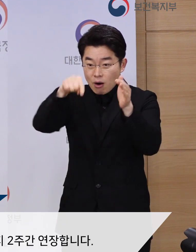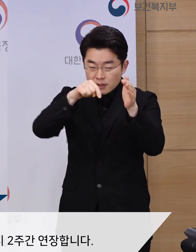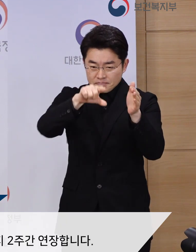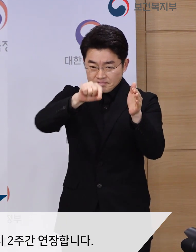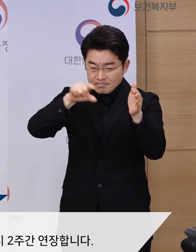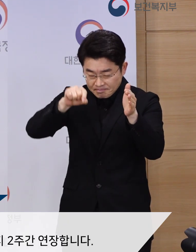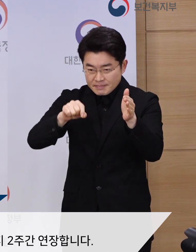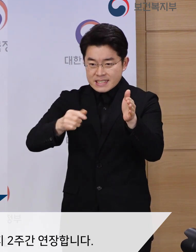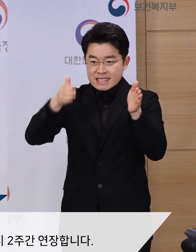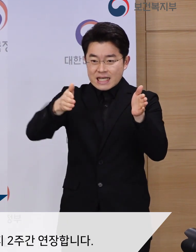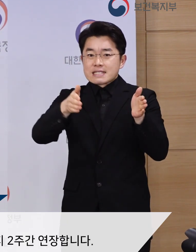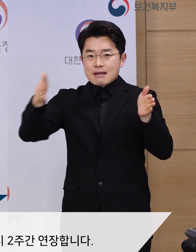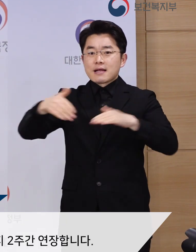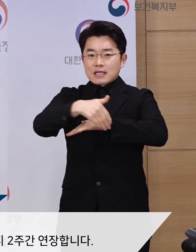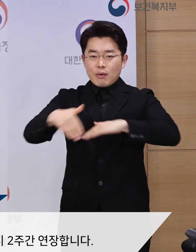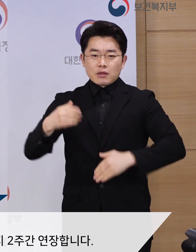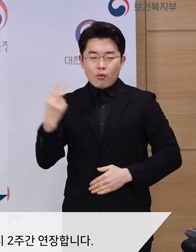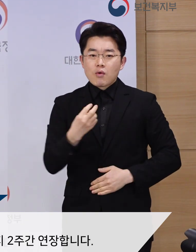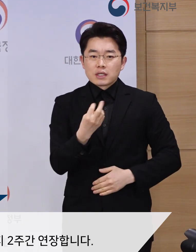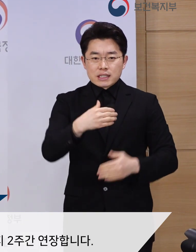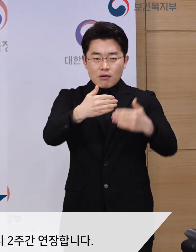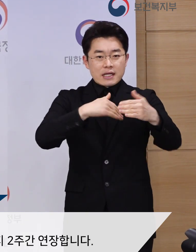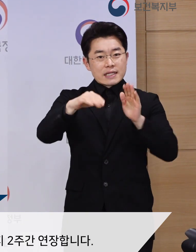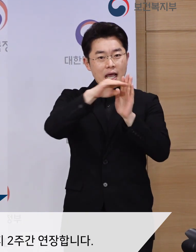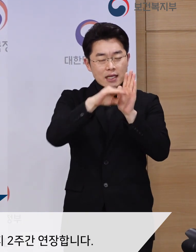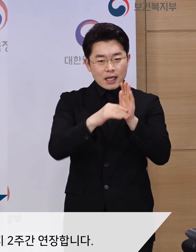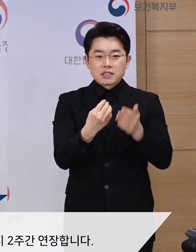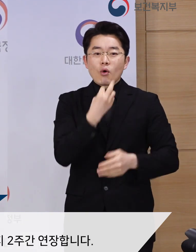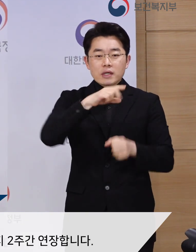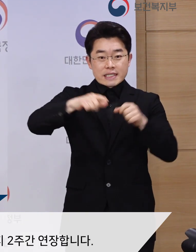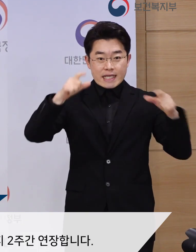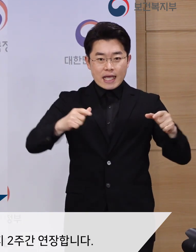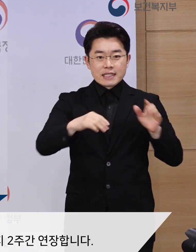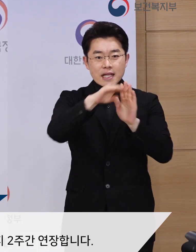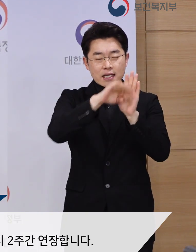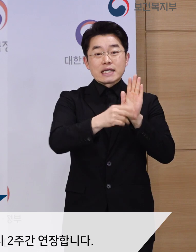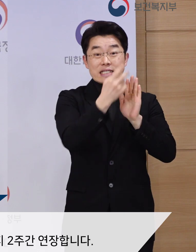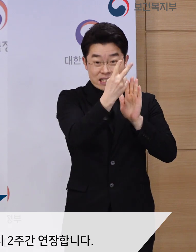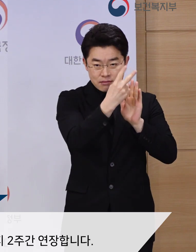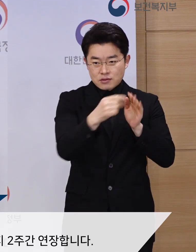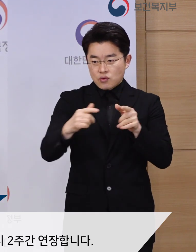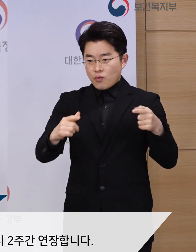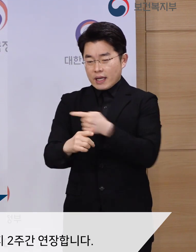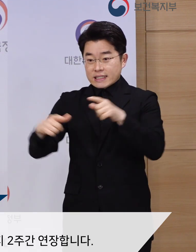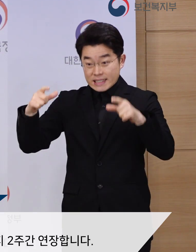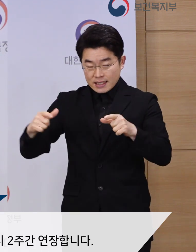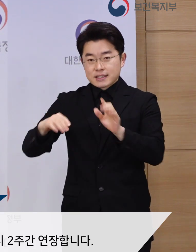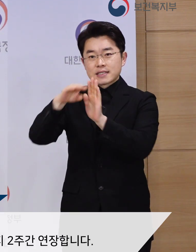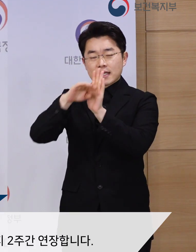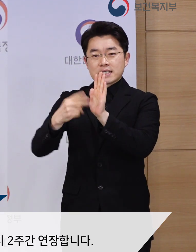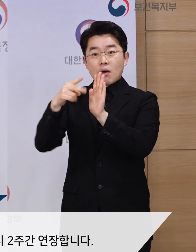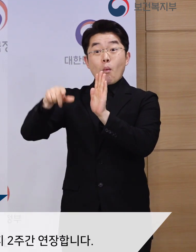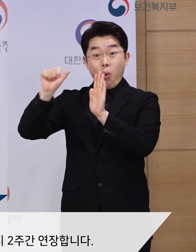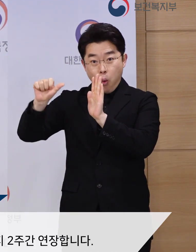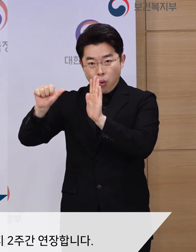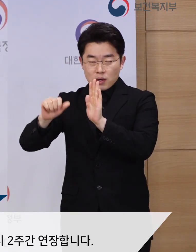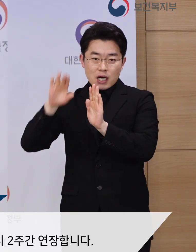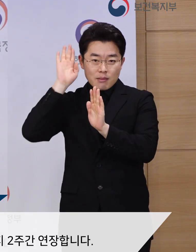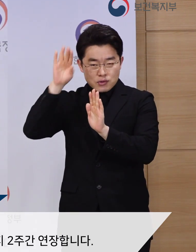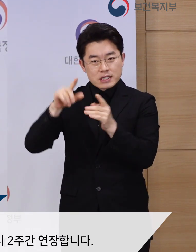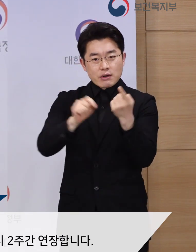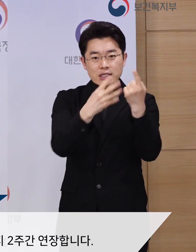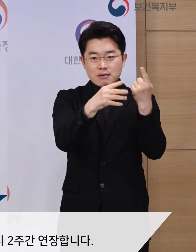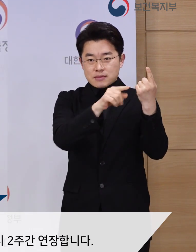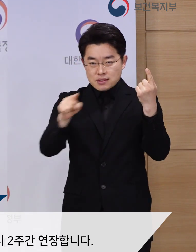방역대책의 핵심적인 조치들과 수도권 2.5단계, 비수도권의 2단계 조치를 1월 4일부터